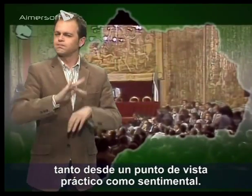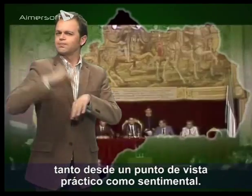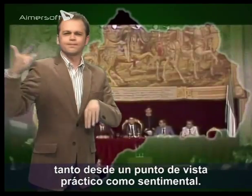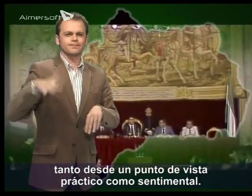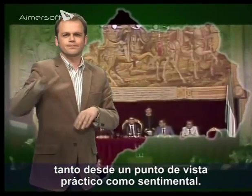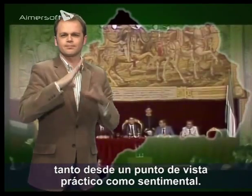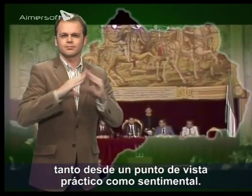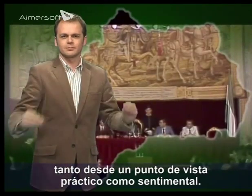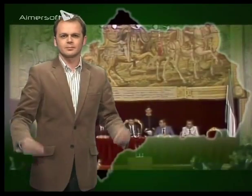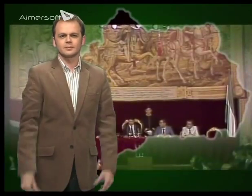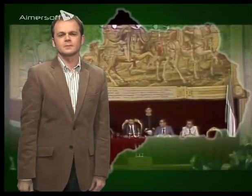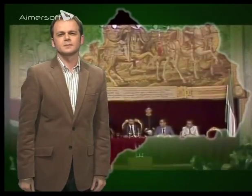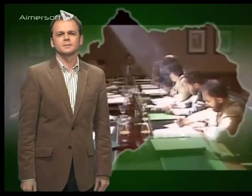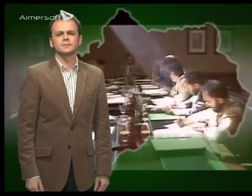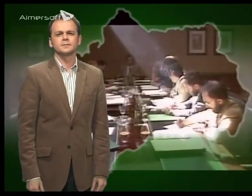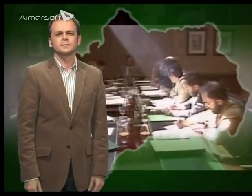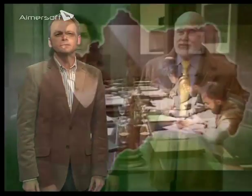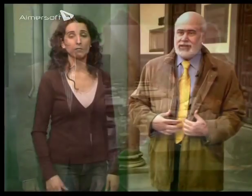sentimental.